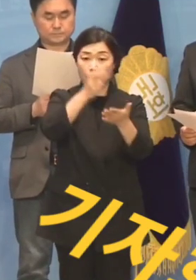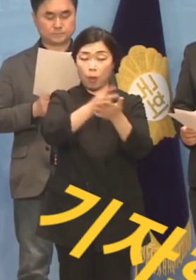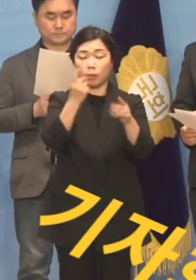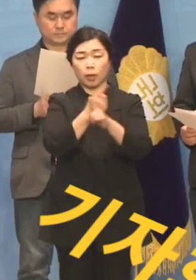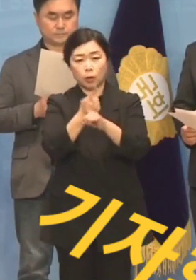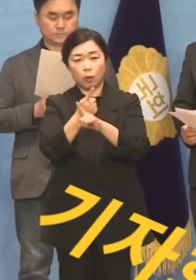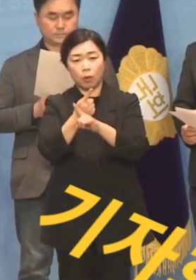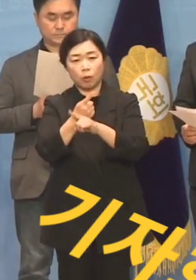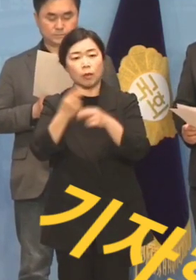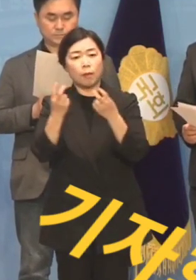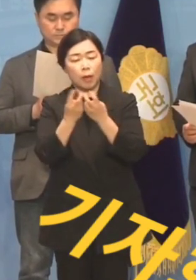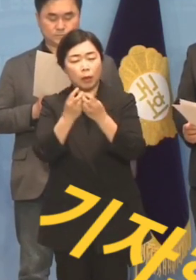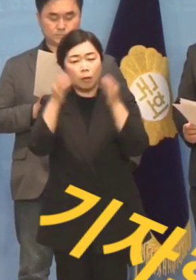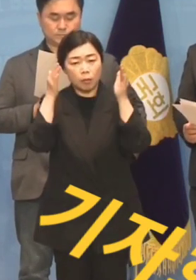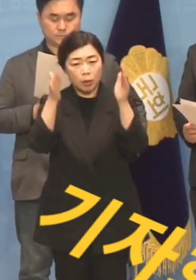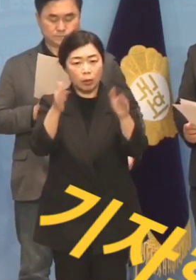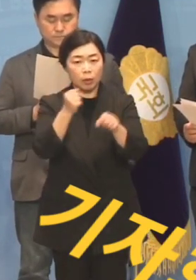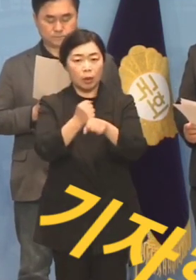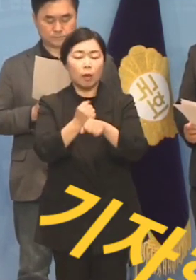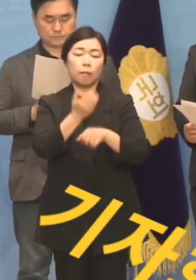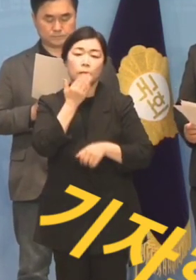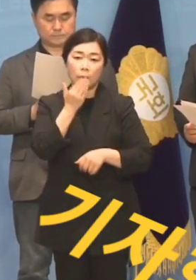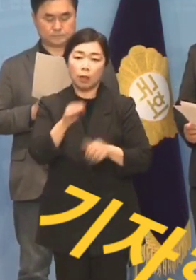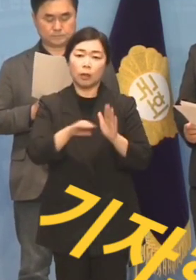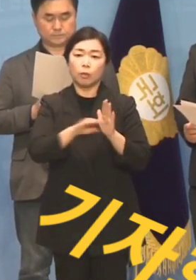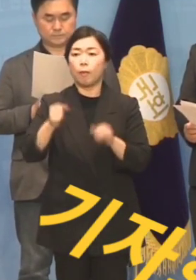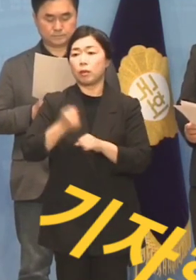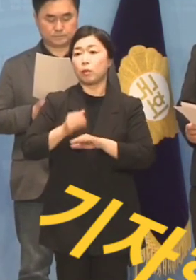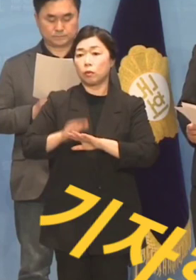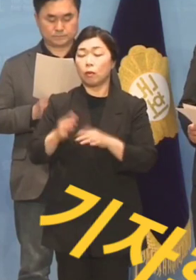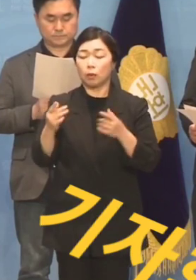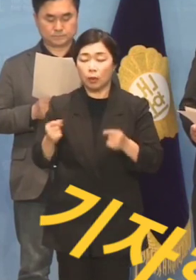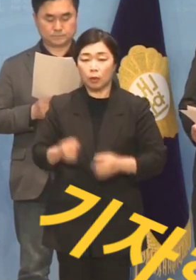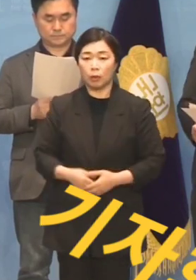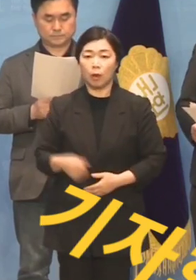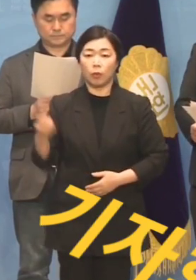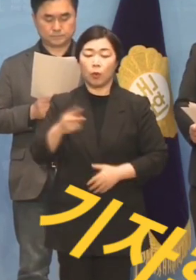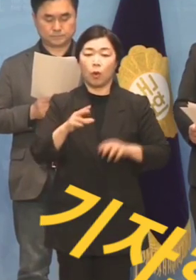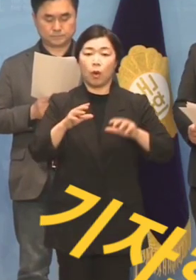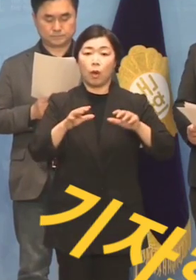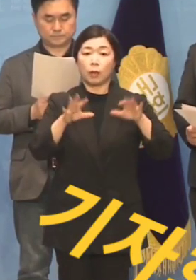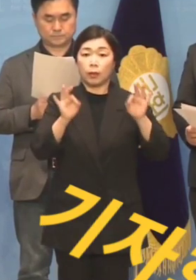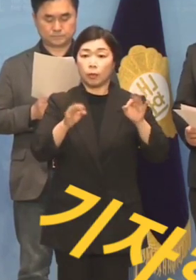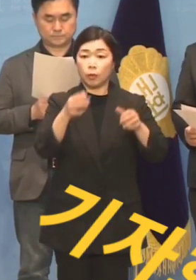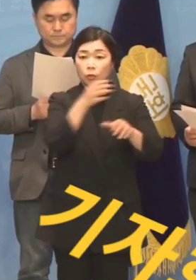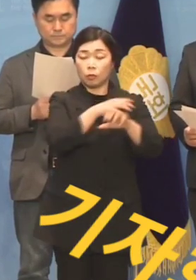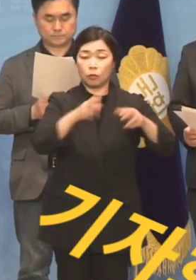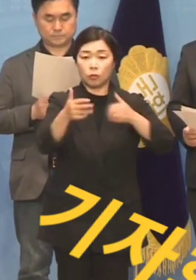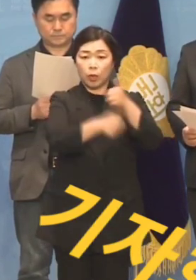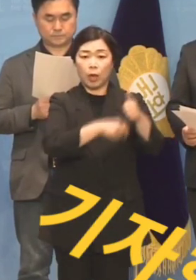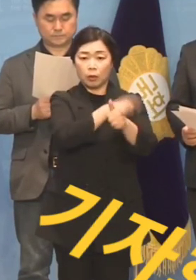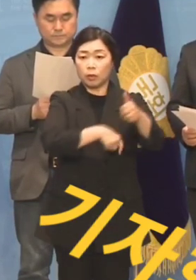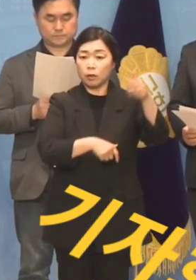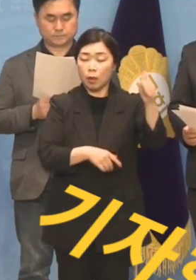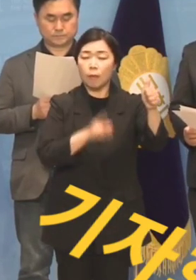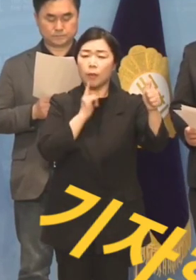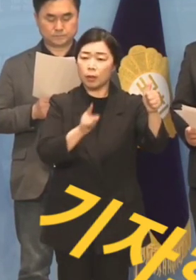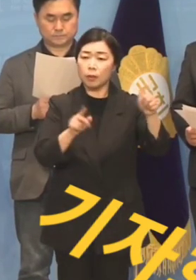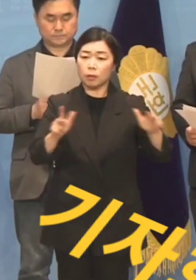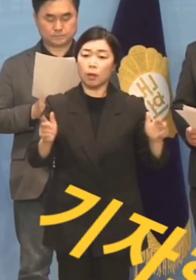방향을 가능케 하는 지침이 되었습니다. 김희표 의장께서 지금까지는 토론의 시간이었고 협상의